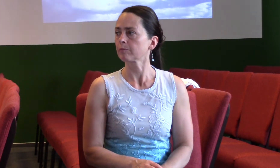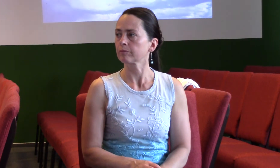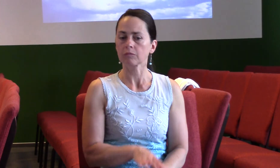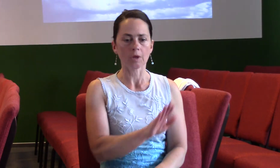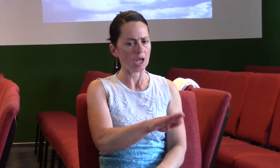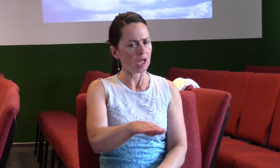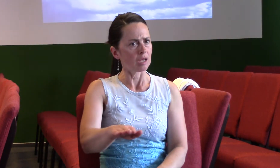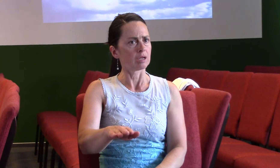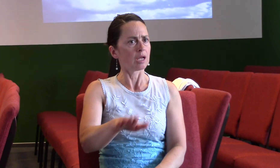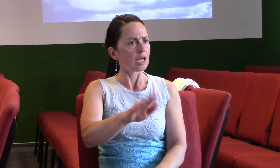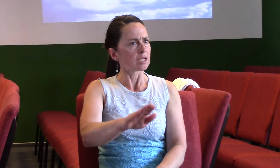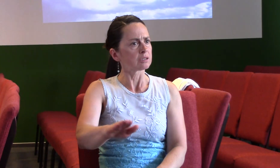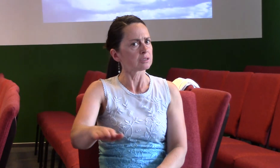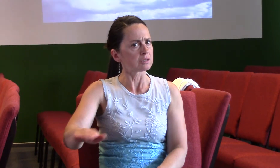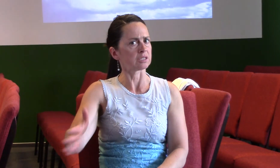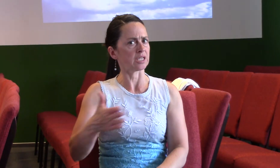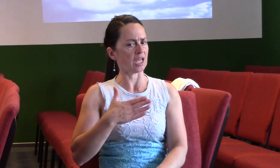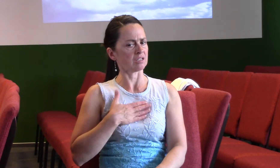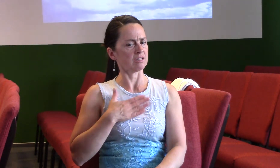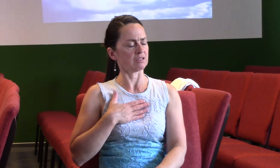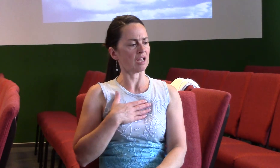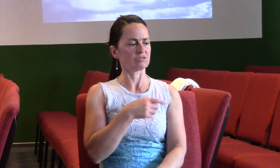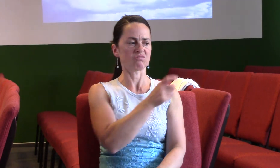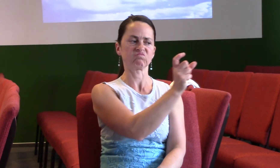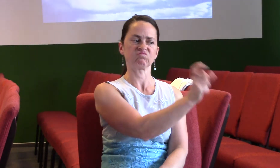tak tam stačí říct, tak už důležit, už to nebudeš dělat.